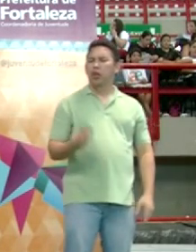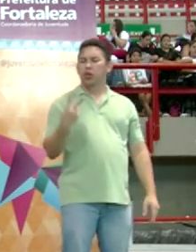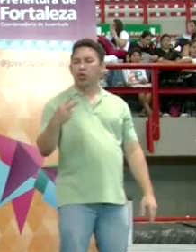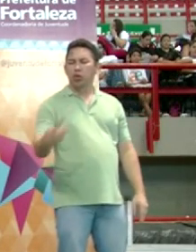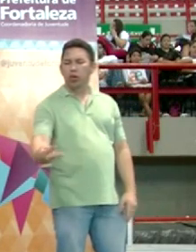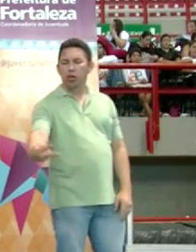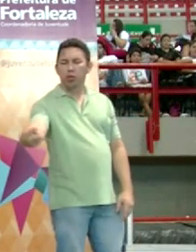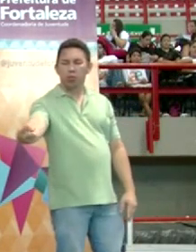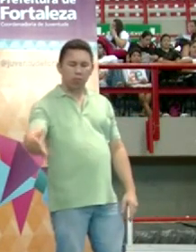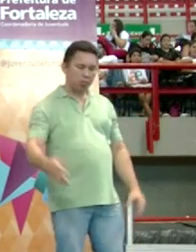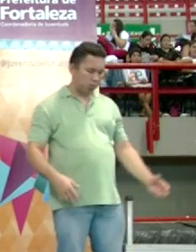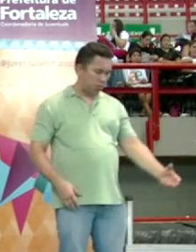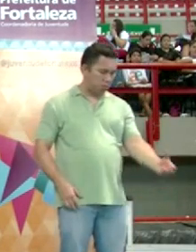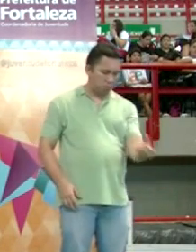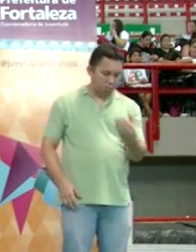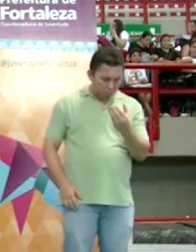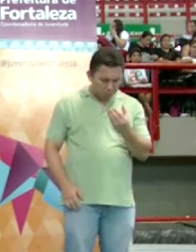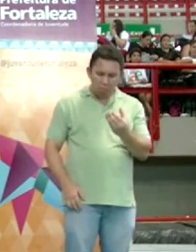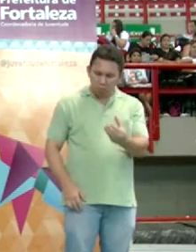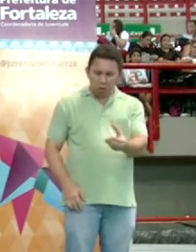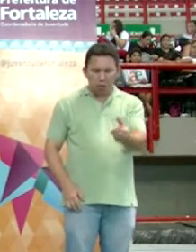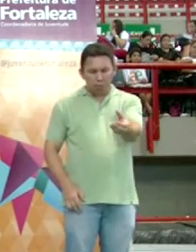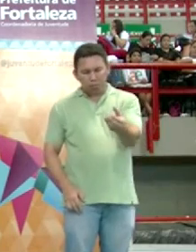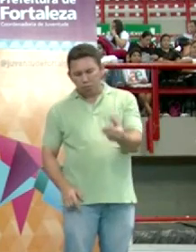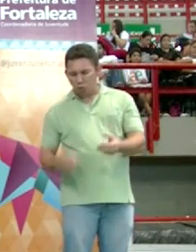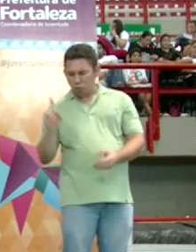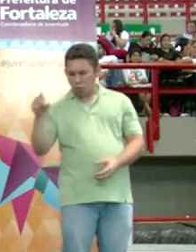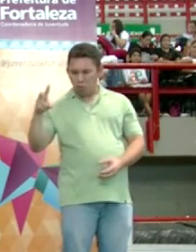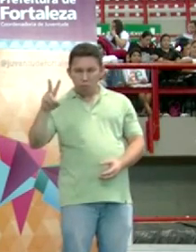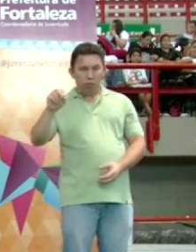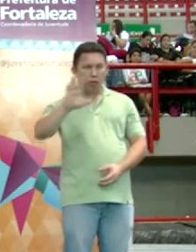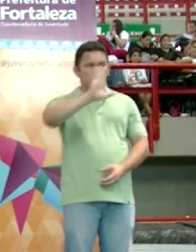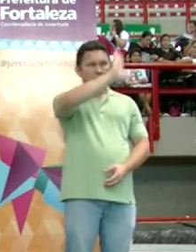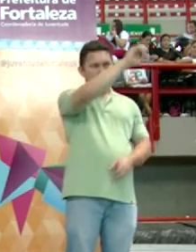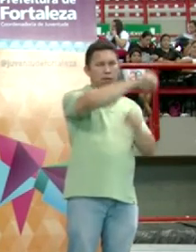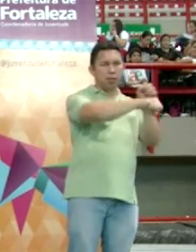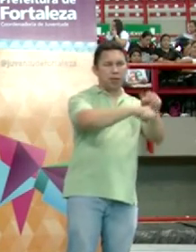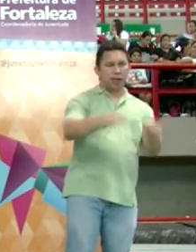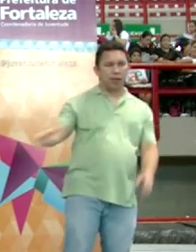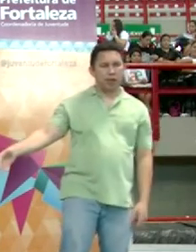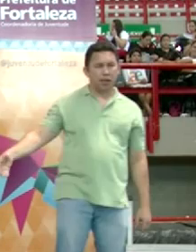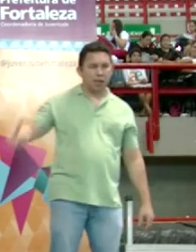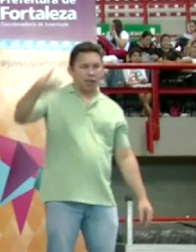R$2. Aí ela olhou, R$1,50. Tu acredita que ela pegou a calculadora?